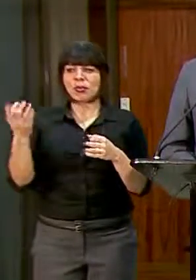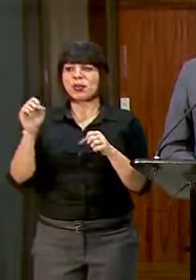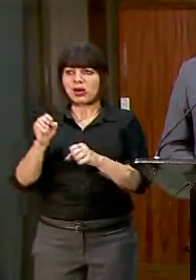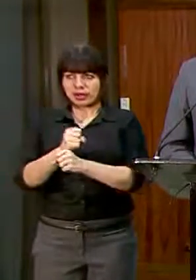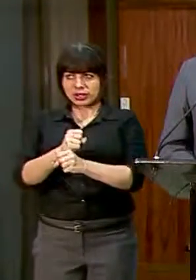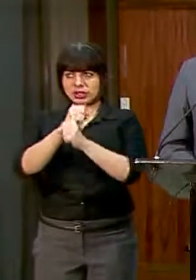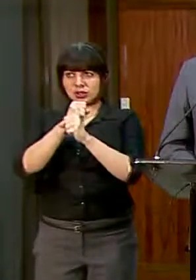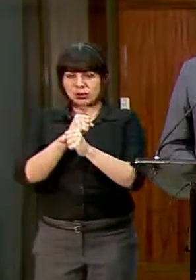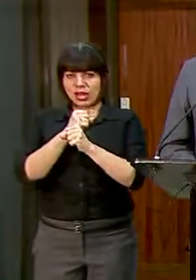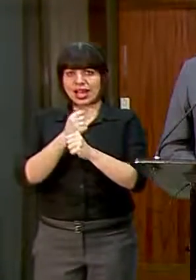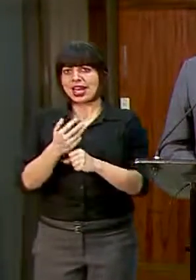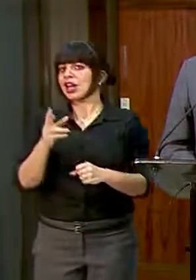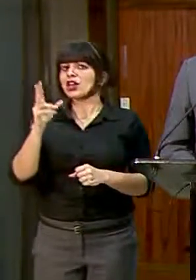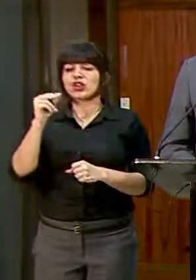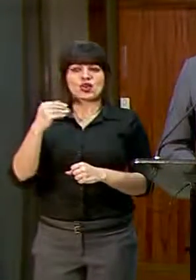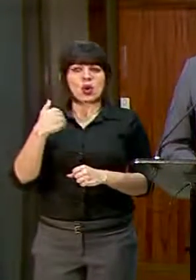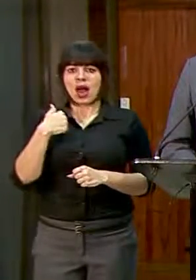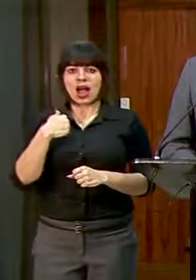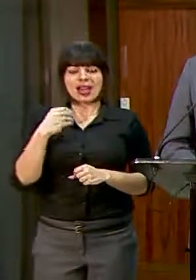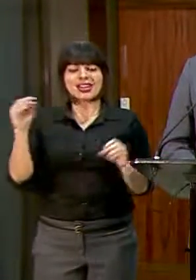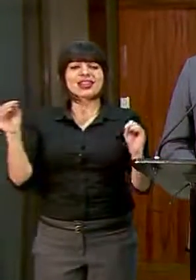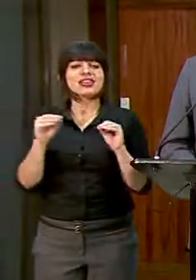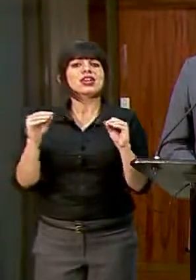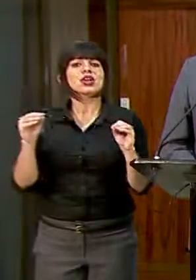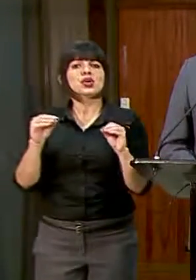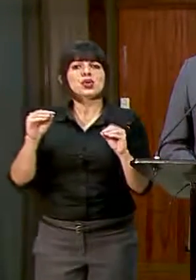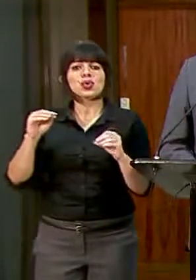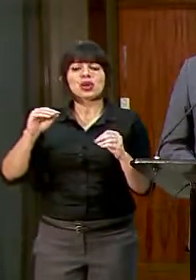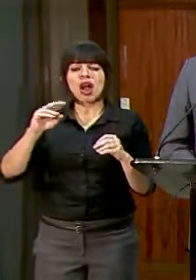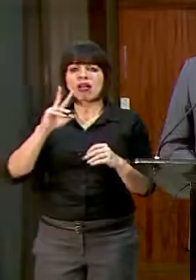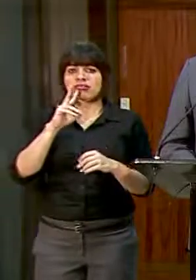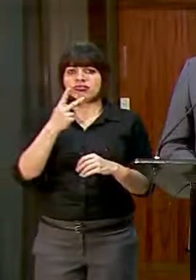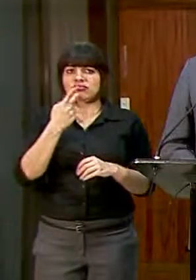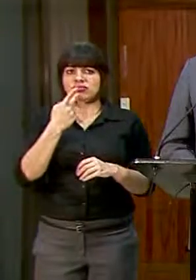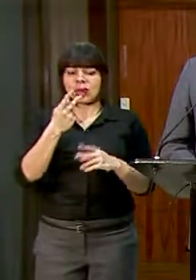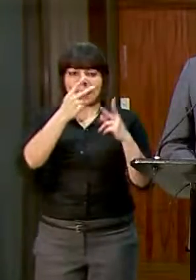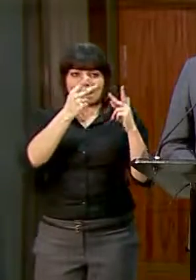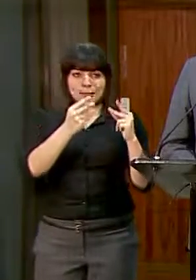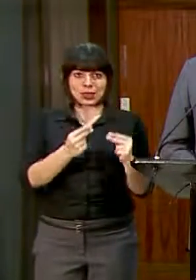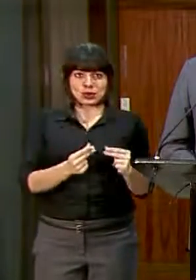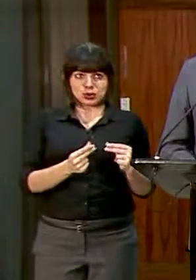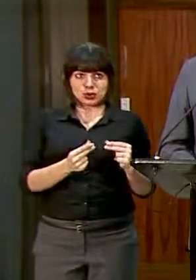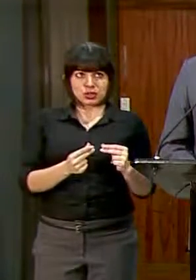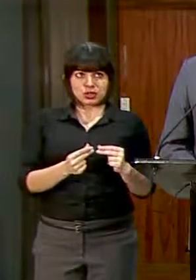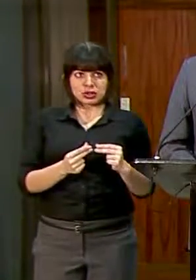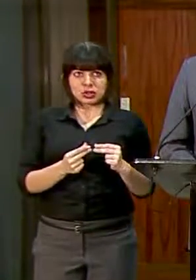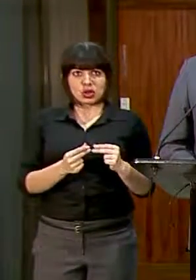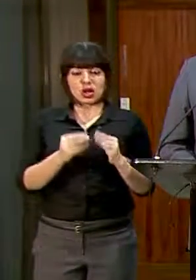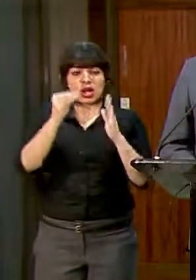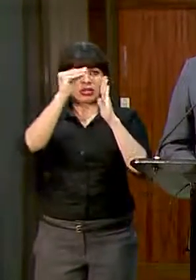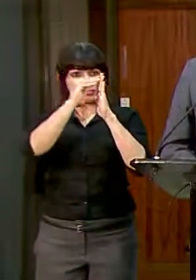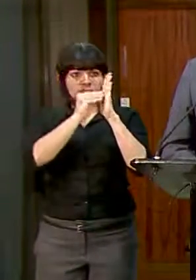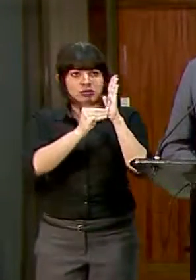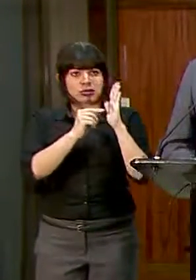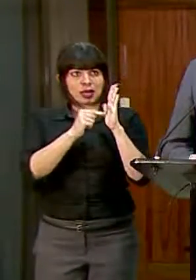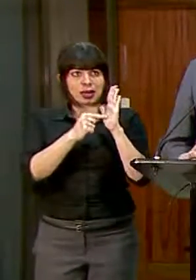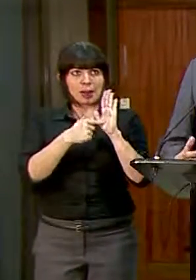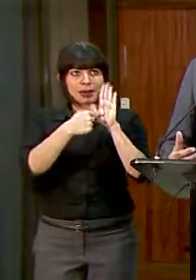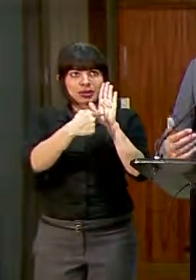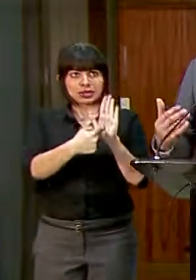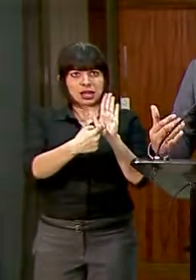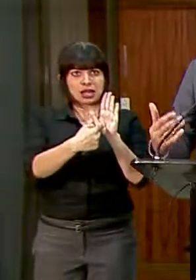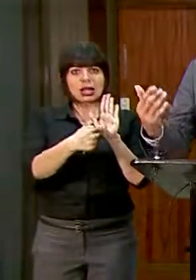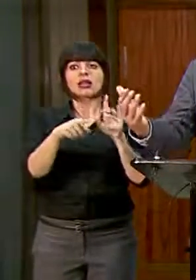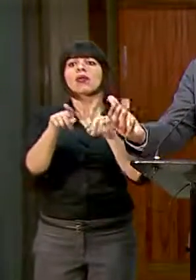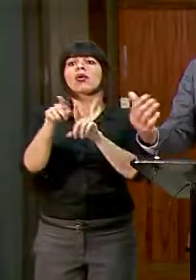asegurar que no habrá ninguna contradicción entre el presupuesto y los los términos en que este va a ser presentado